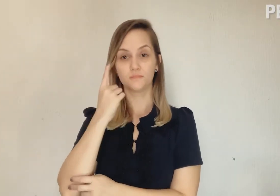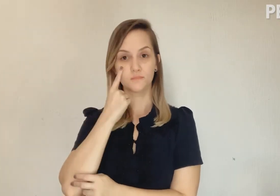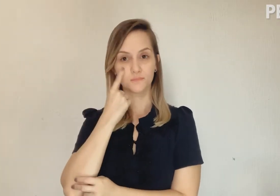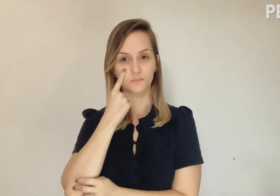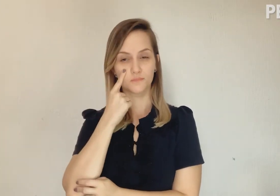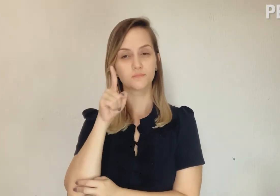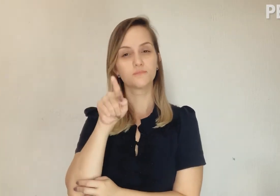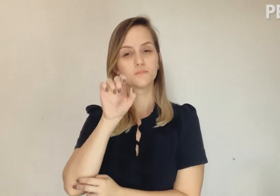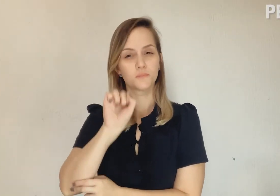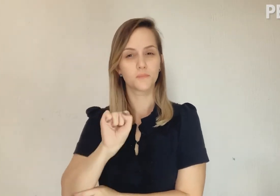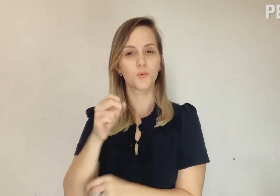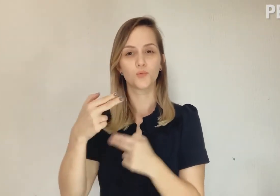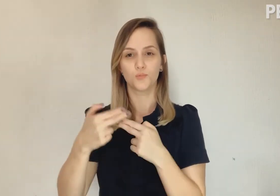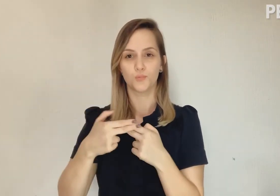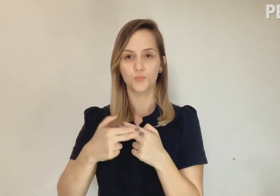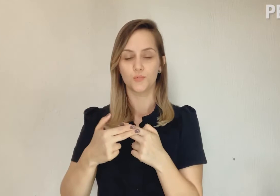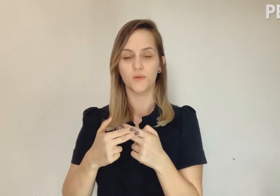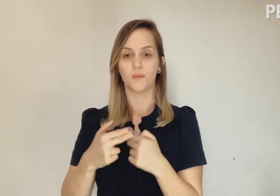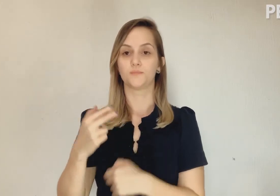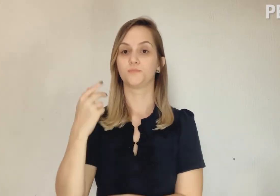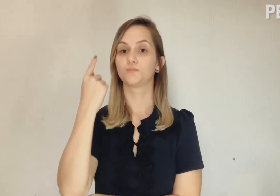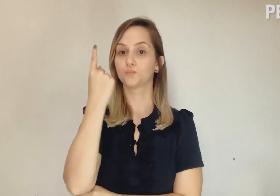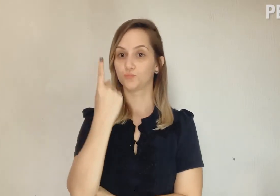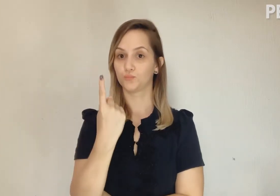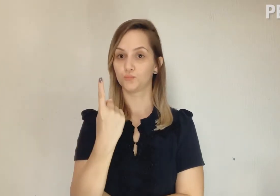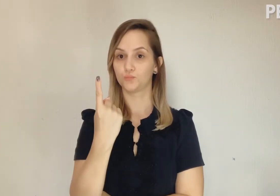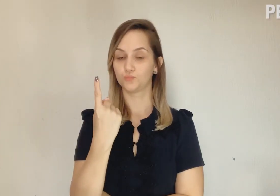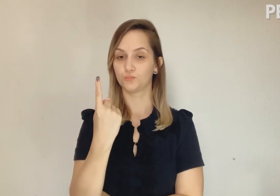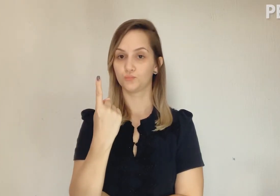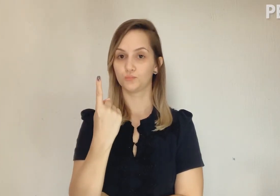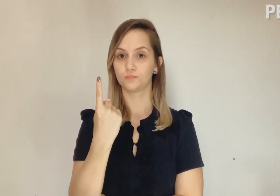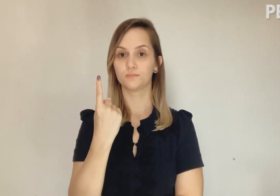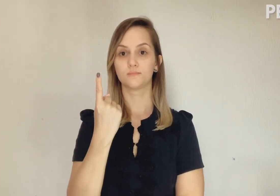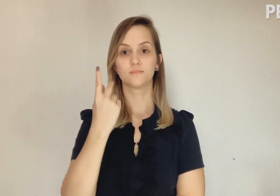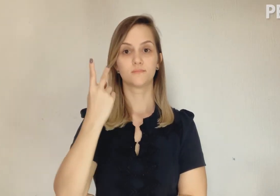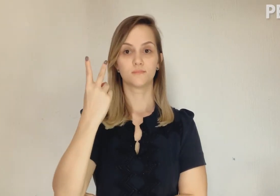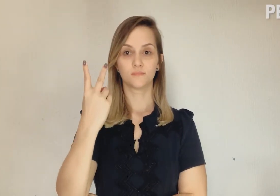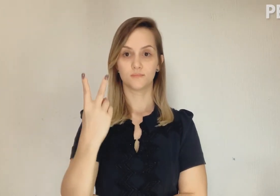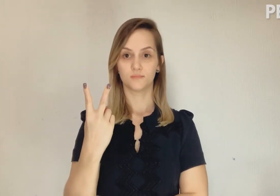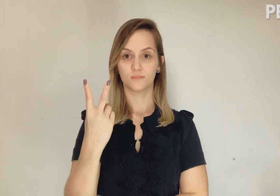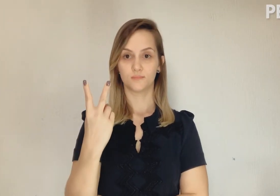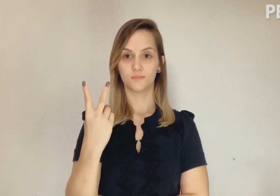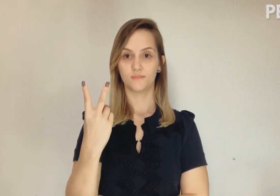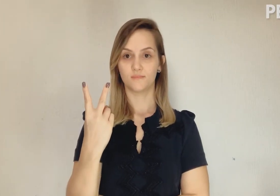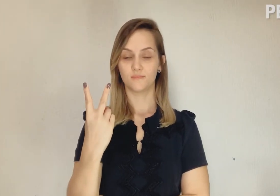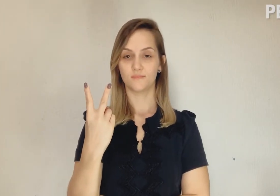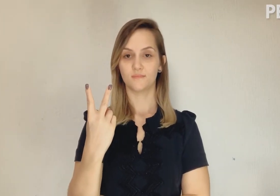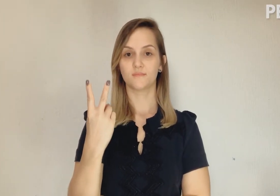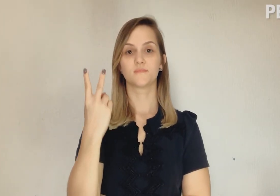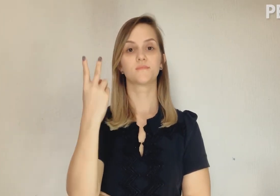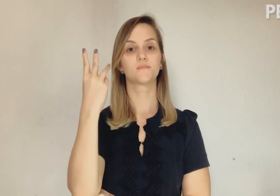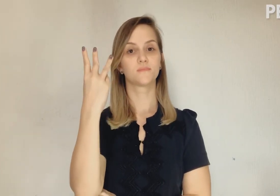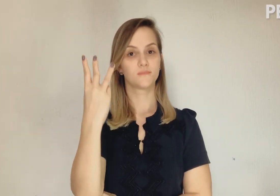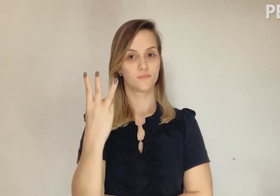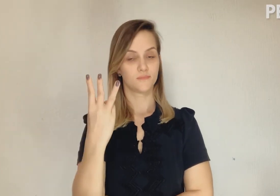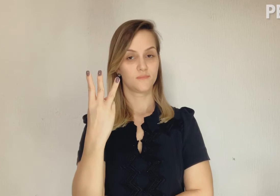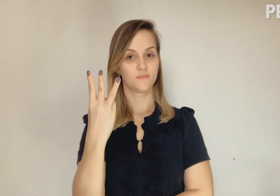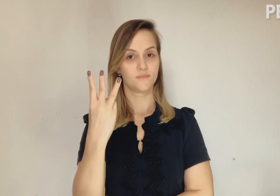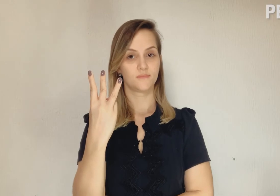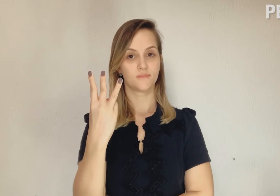mão. Veja só. Você pode usar dessa forma. 1, 2,